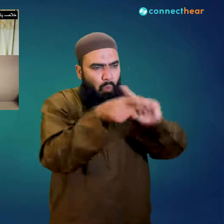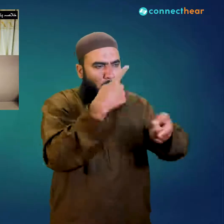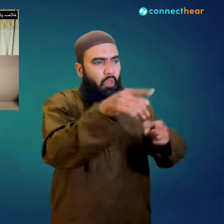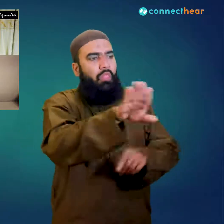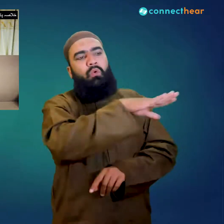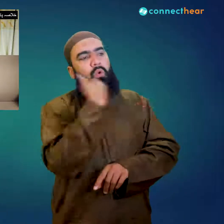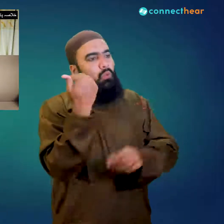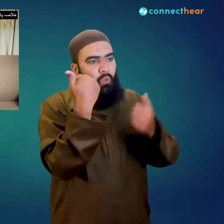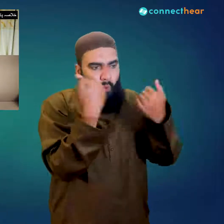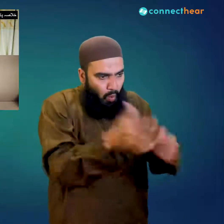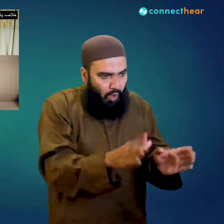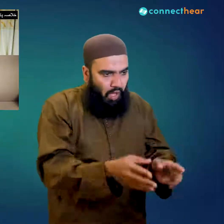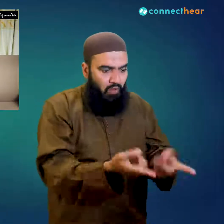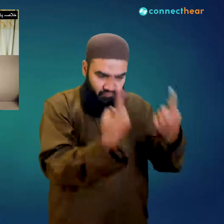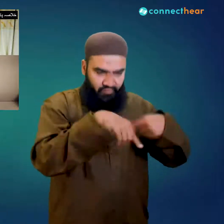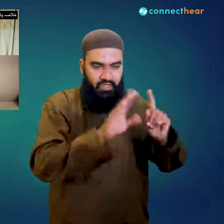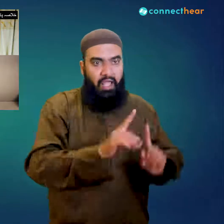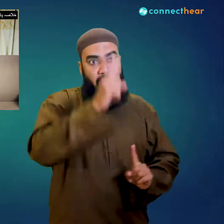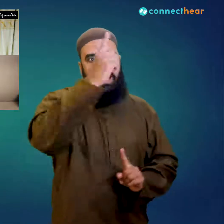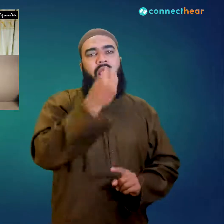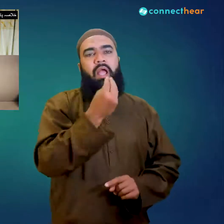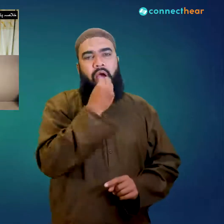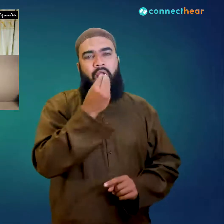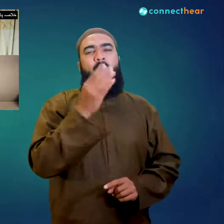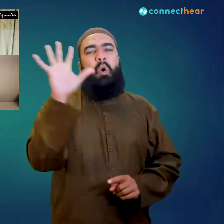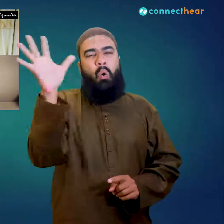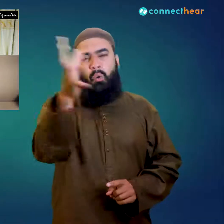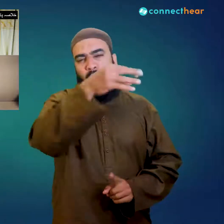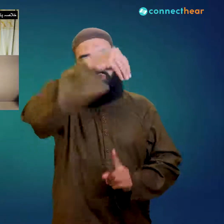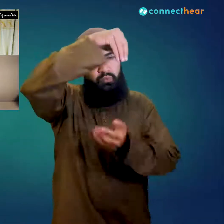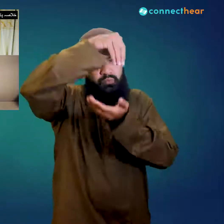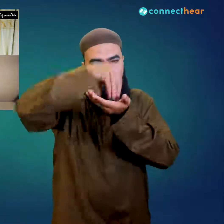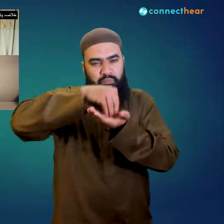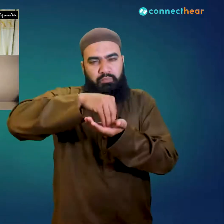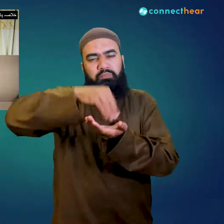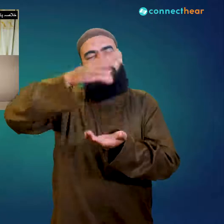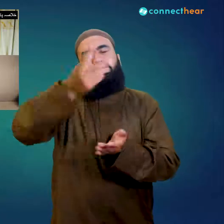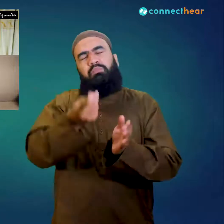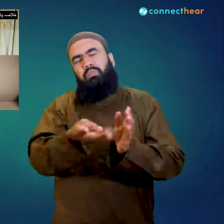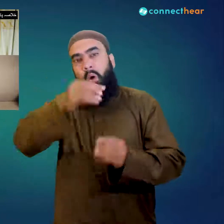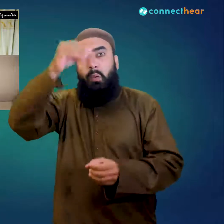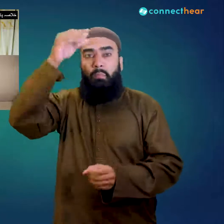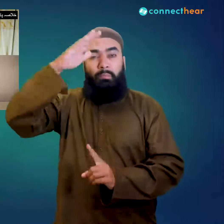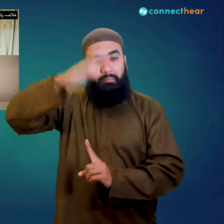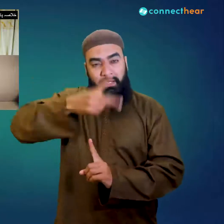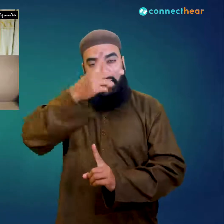نے اپنے فضل سے انہیں عطا فرما دیا ہے اس پر وہ خوش ہیں۔